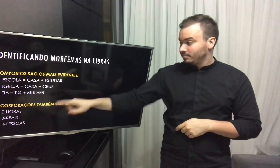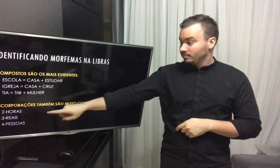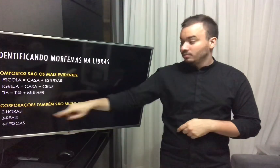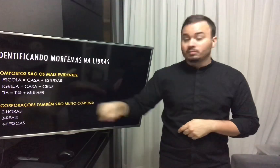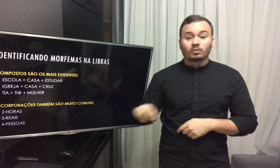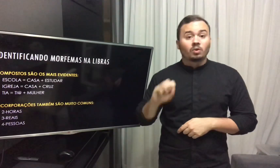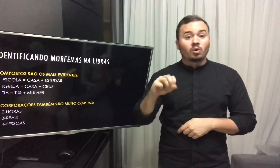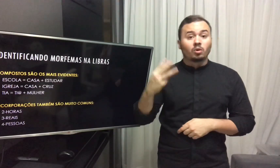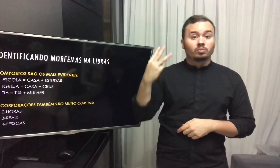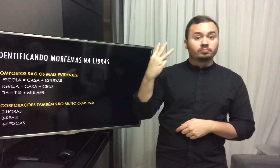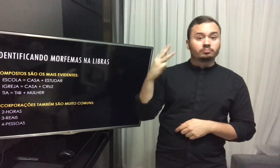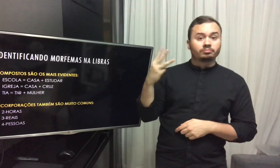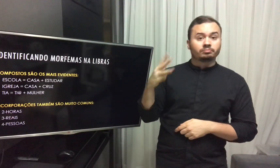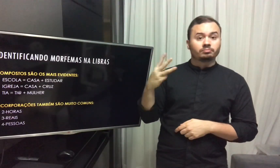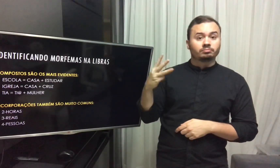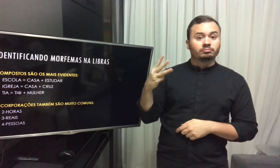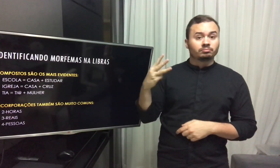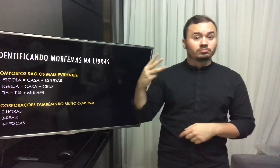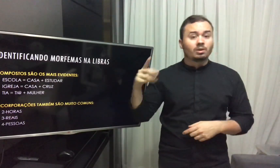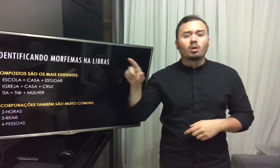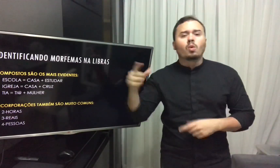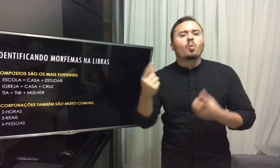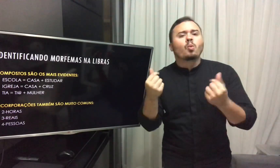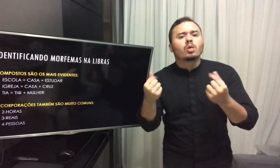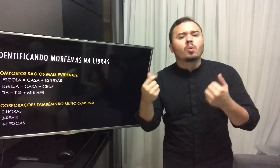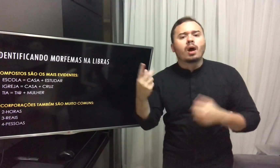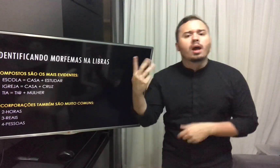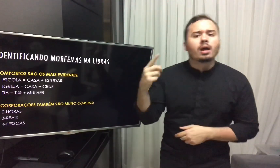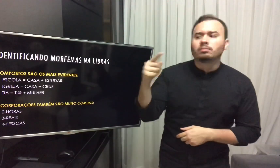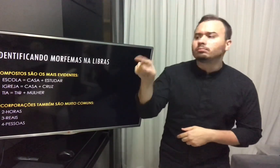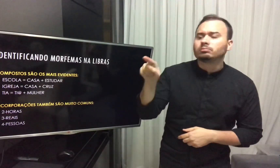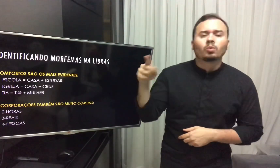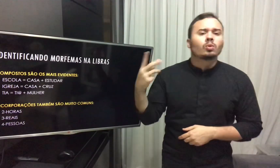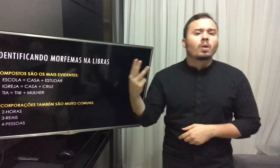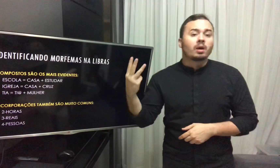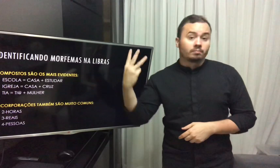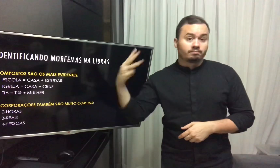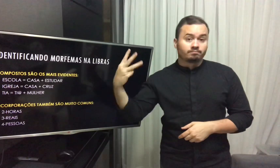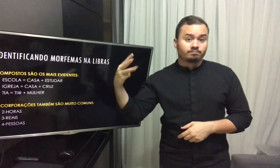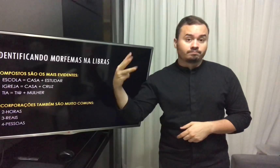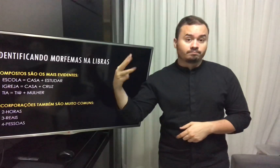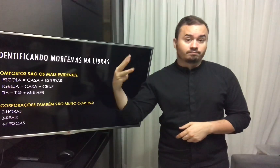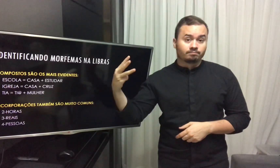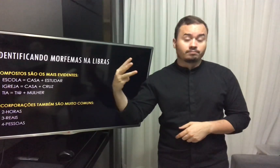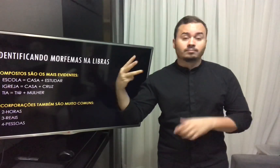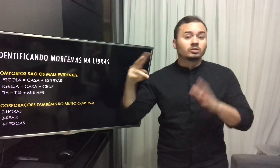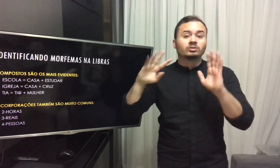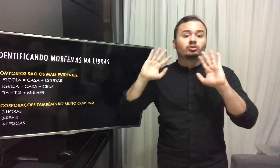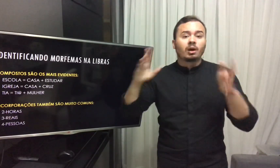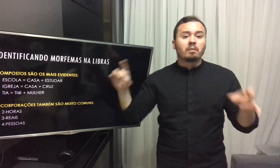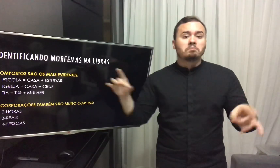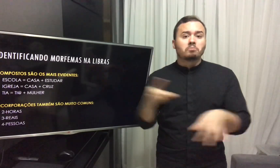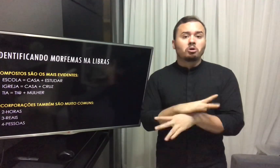Você não precisa fazer o sinal de horas depois. Ou R$3. Quanto é isso? R$3. E já